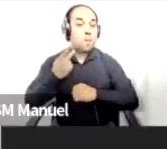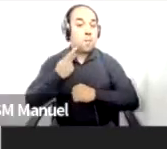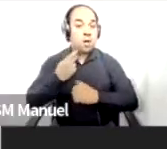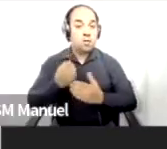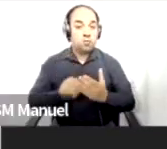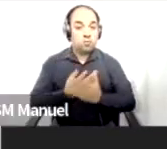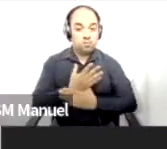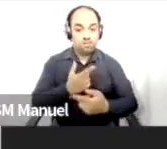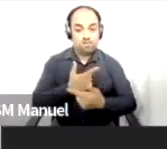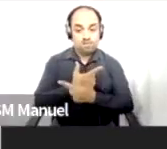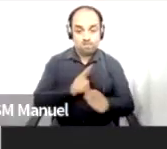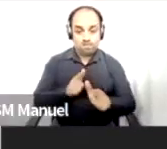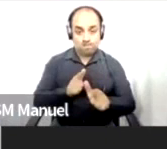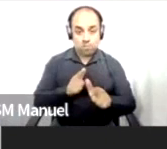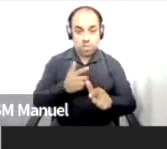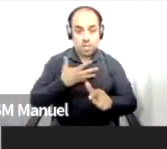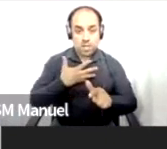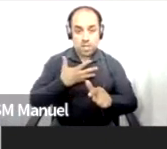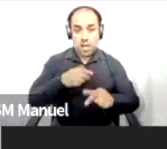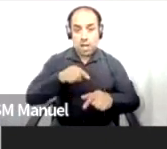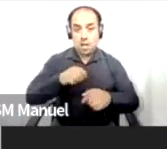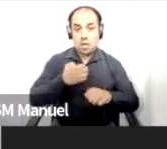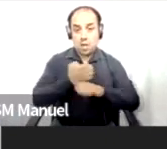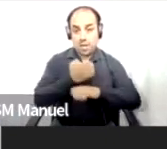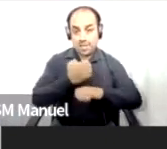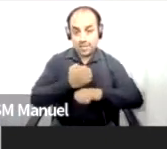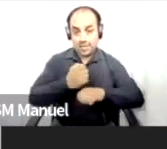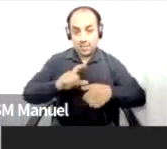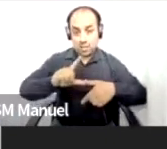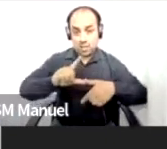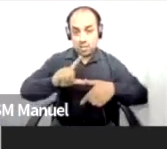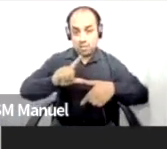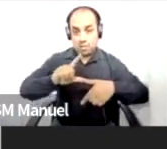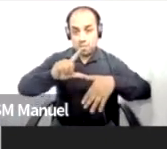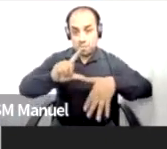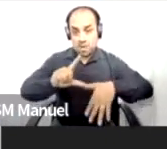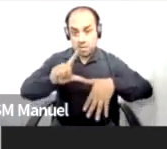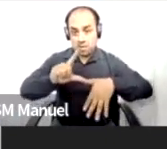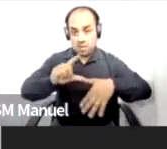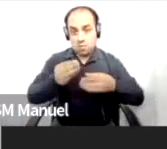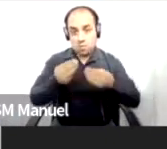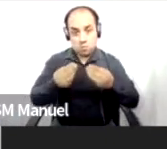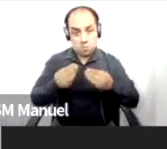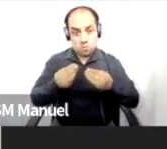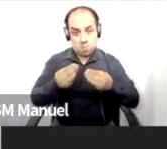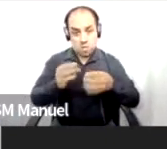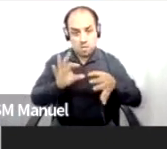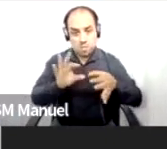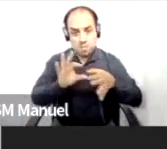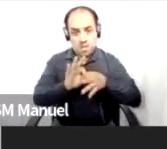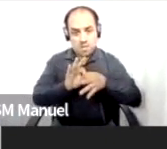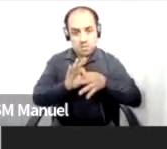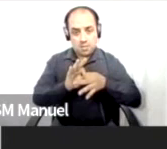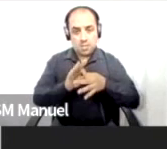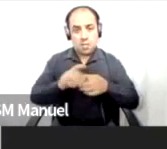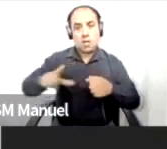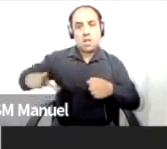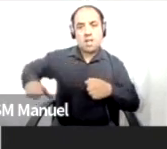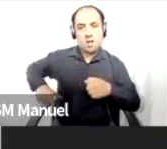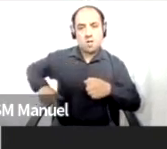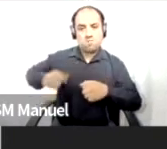van instaurando en los estados latinoamericanos, muchas de ellas de la mano de regímenes